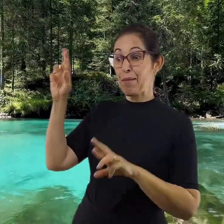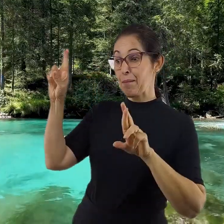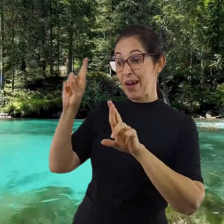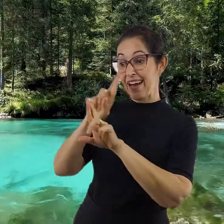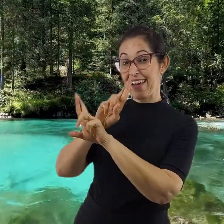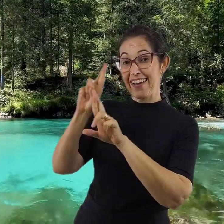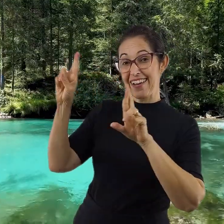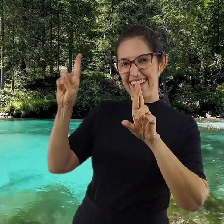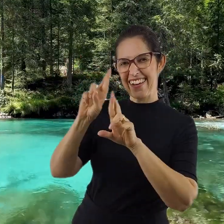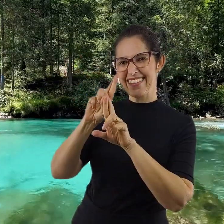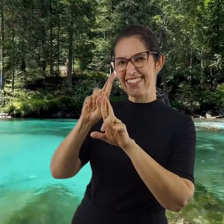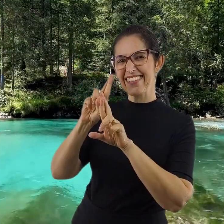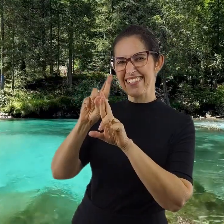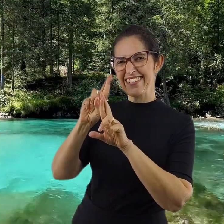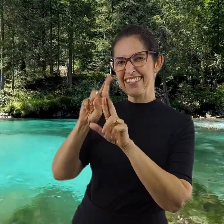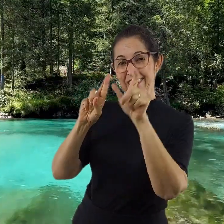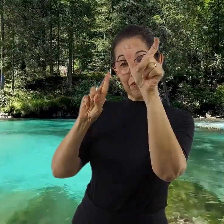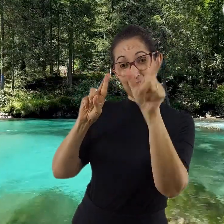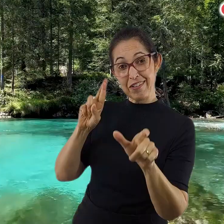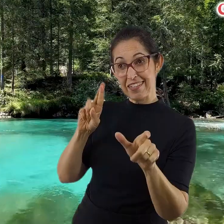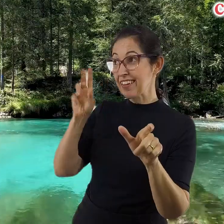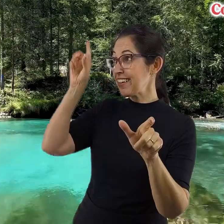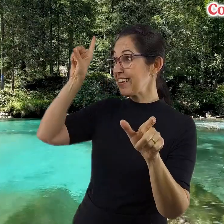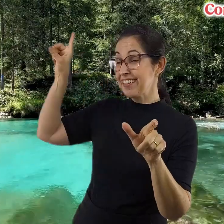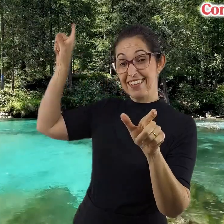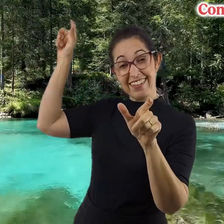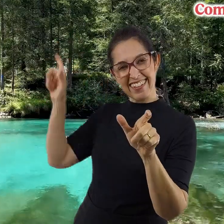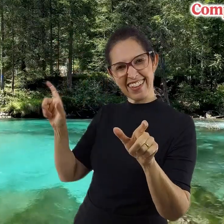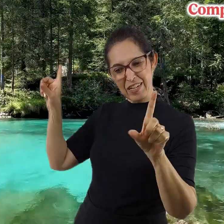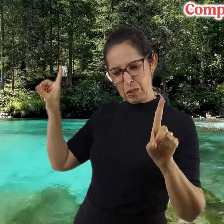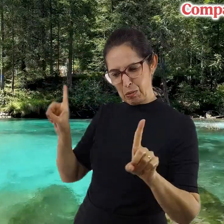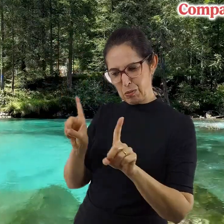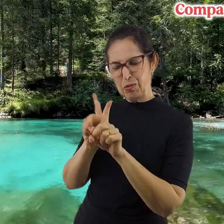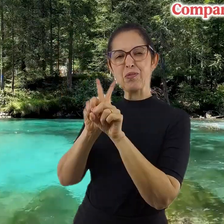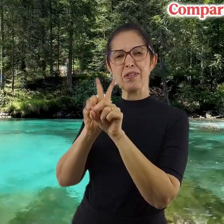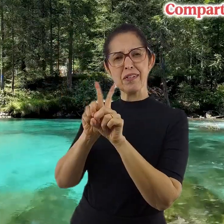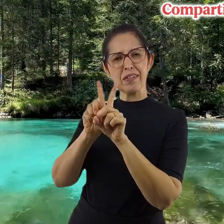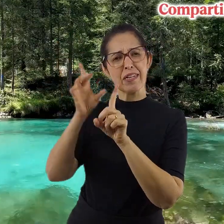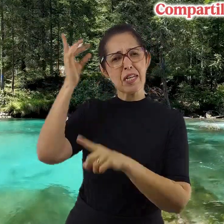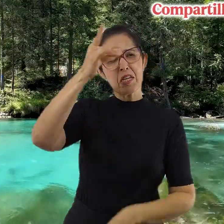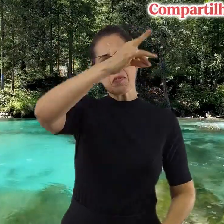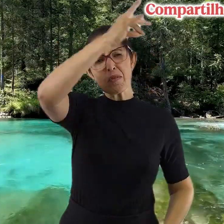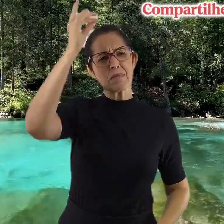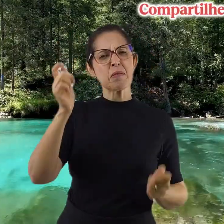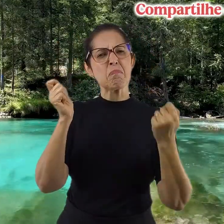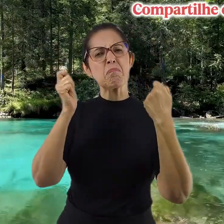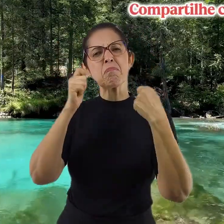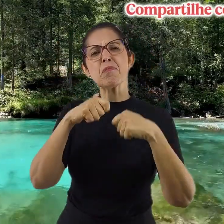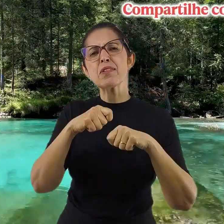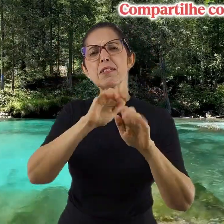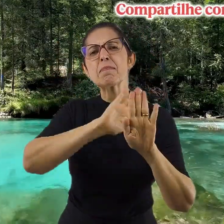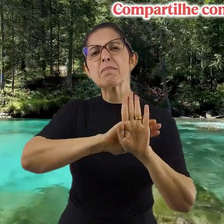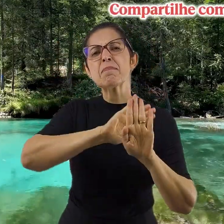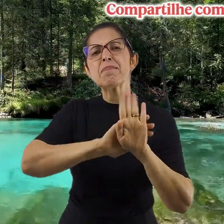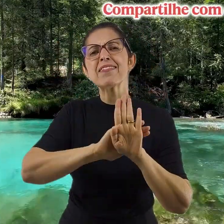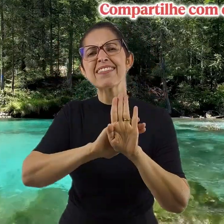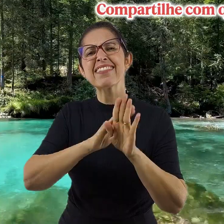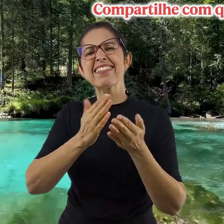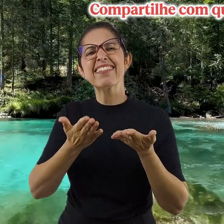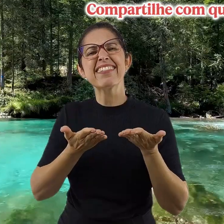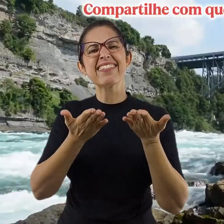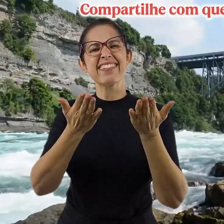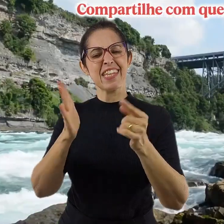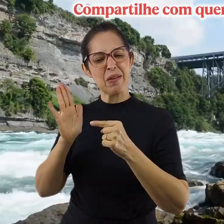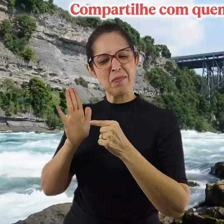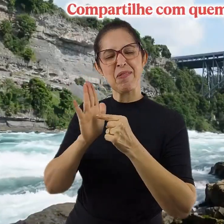quer construir essa história dele com o homem. O Espírito Santo é o único que está capacitado e autorizado a escrever essa